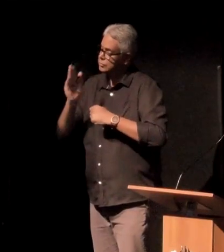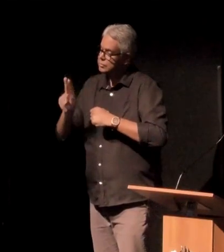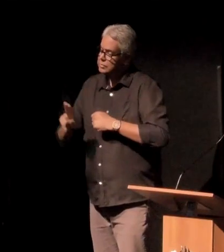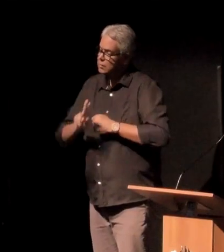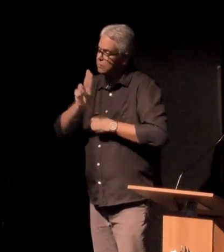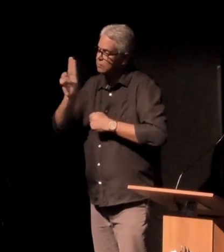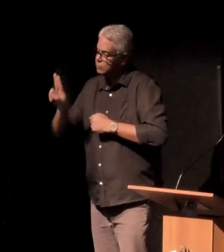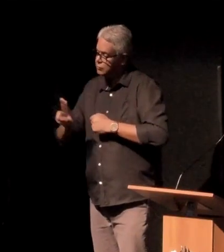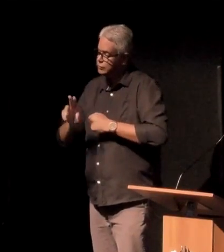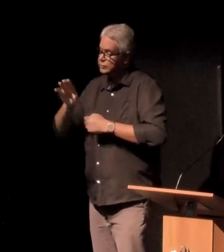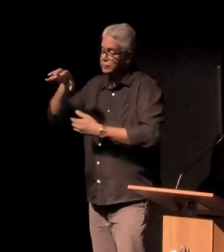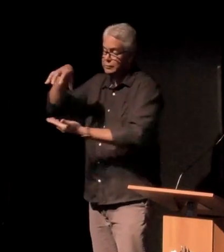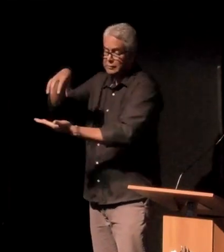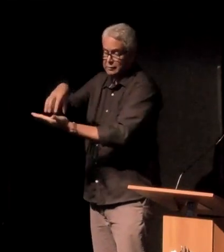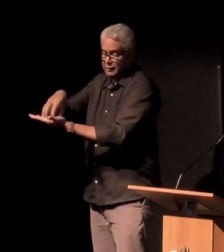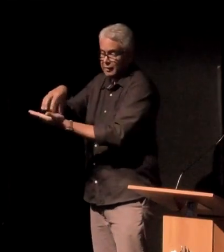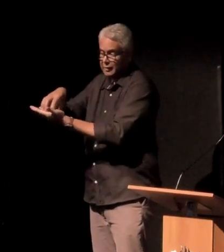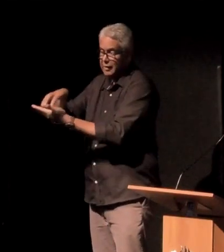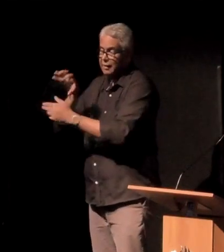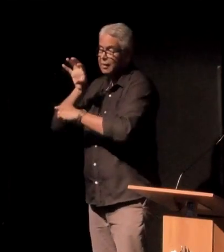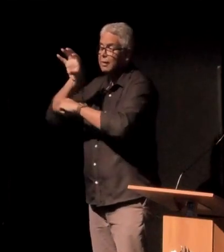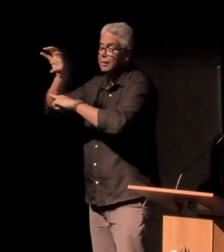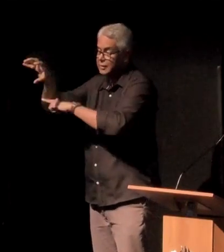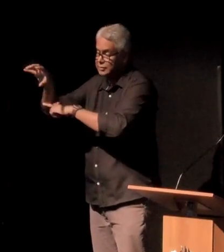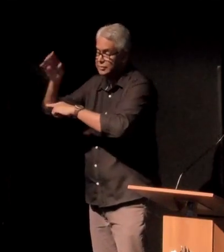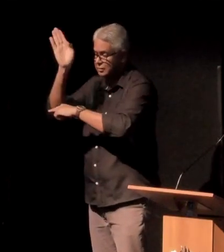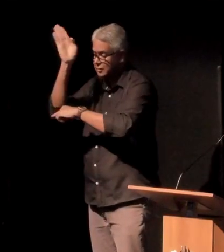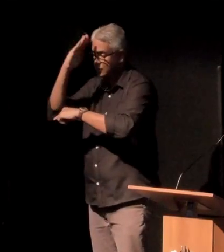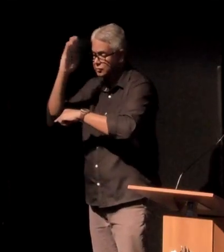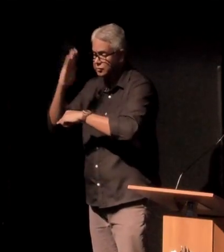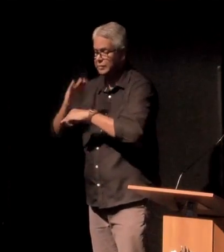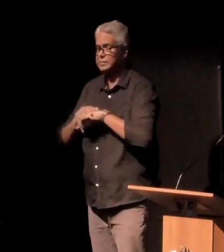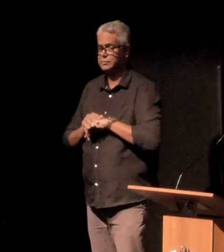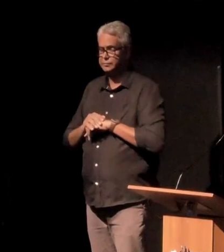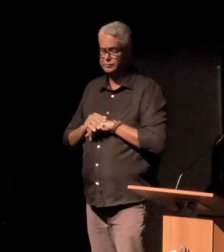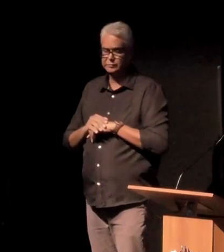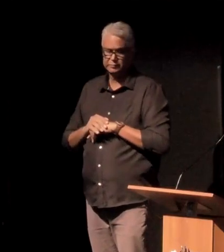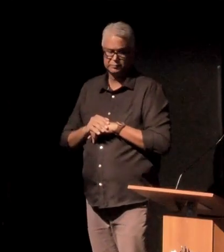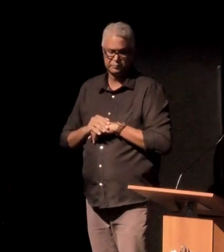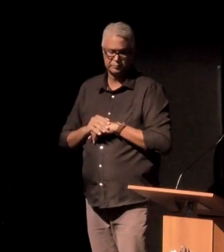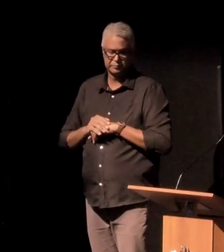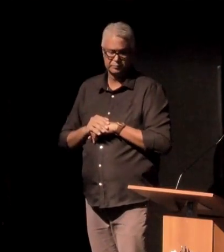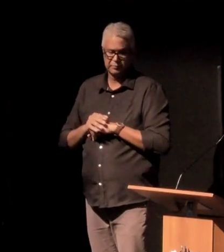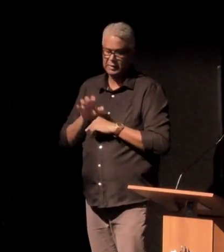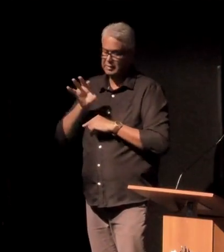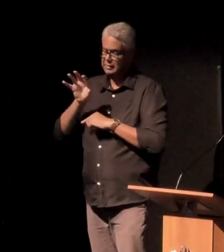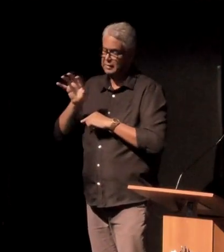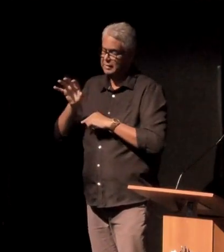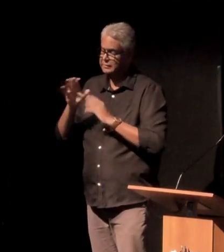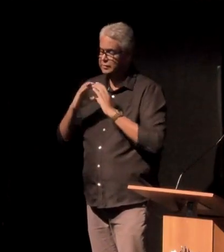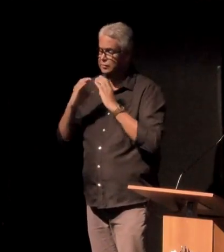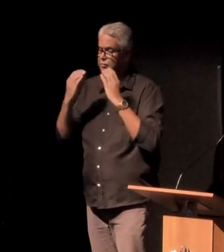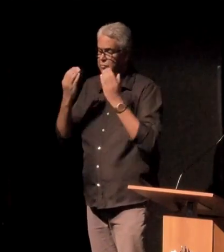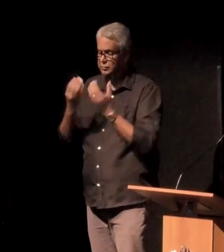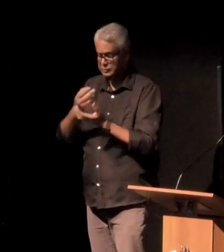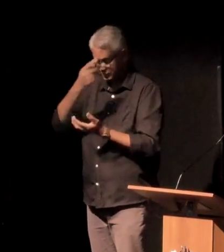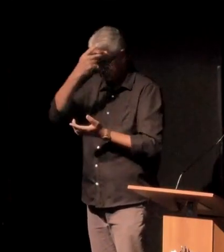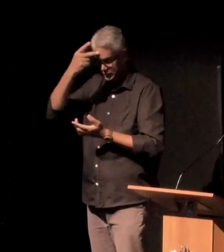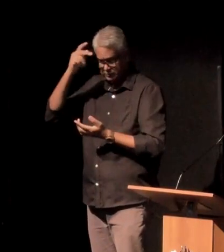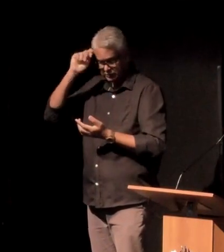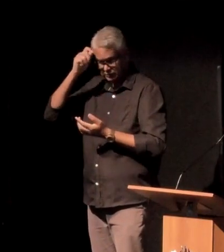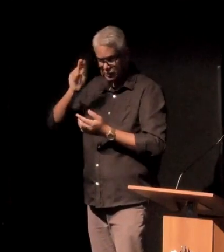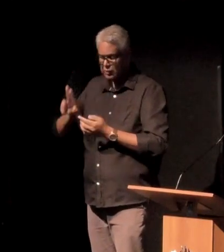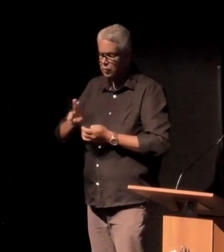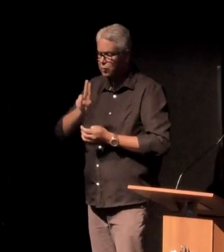E que essas comunidades é continua o é utilizando e que tem